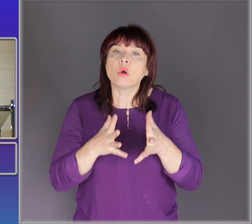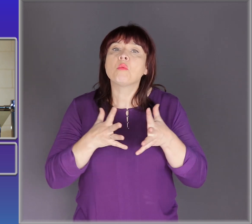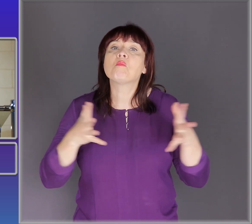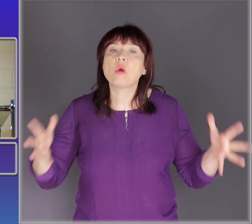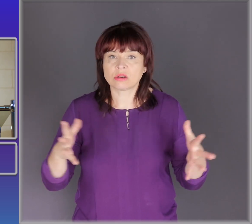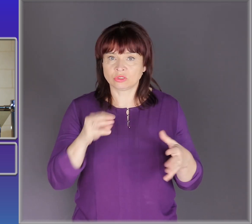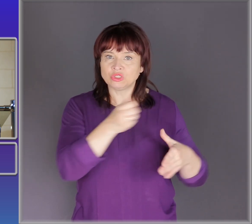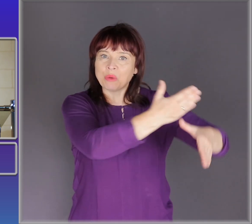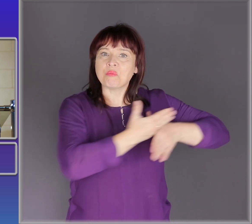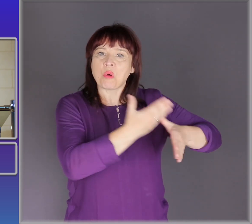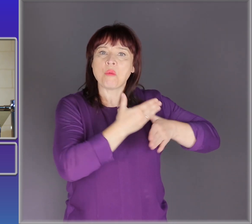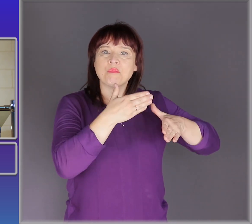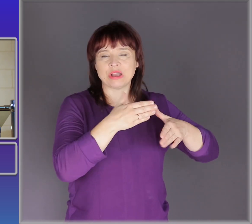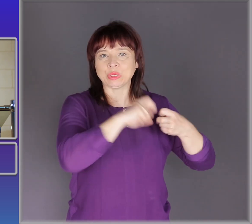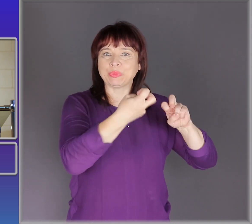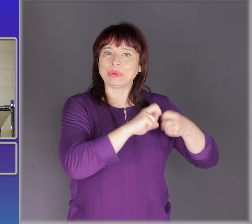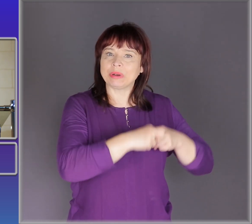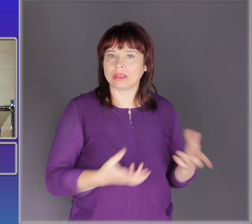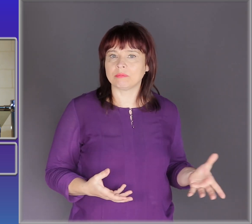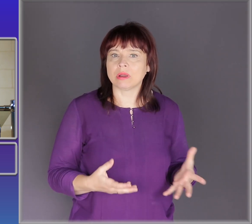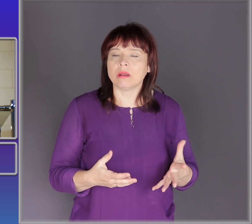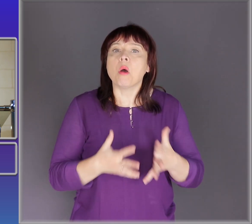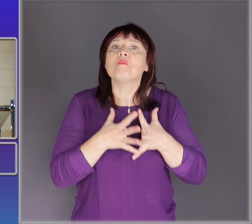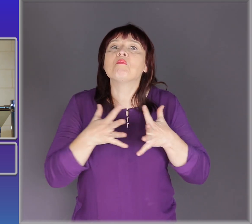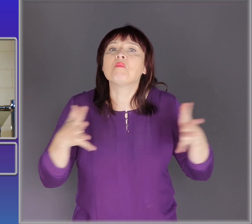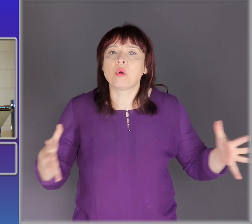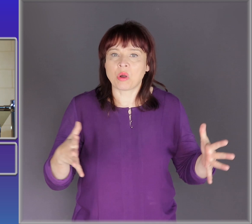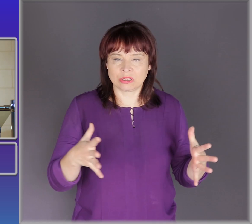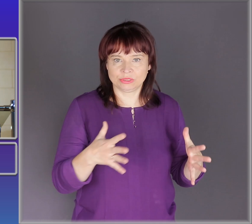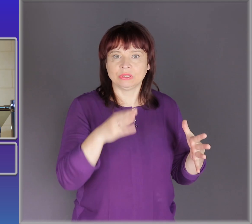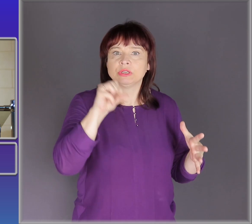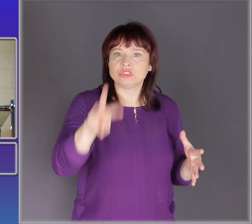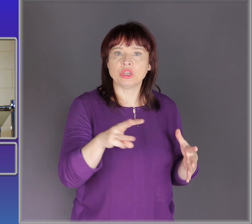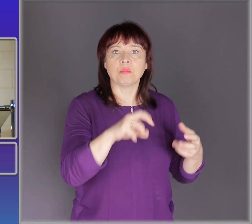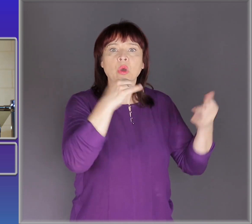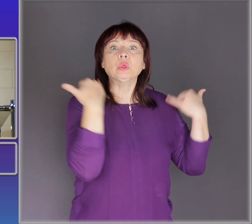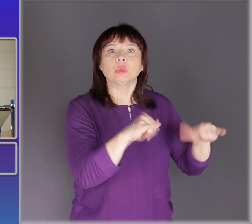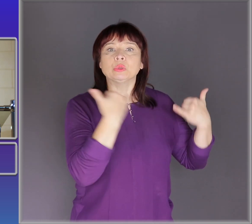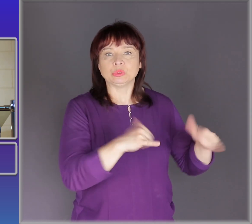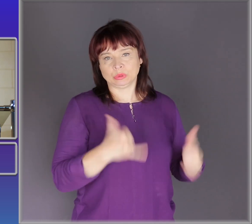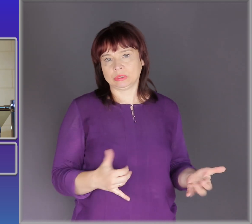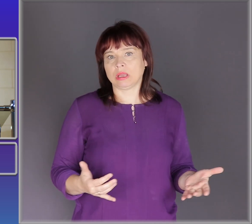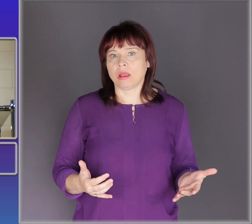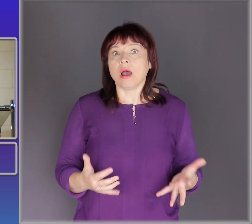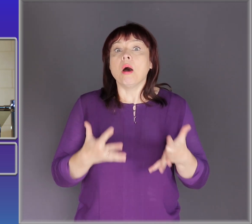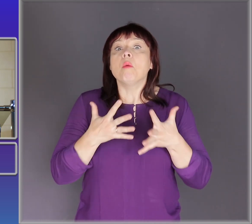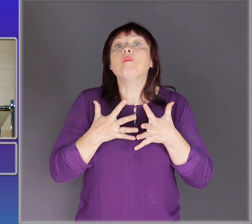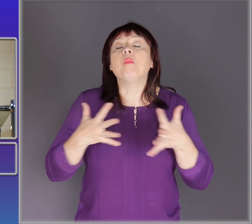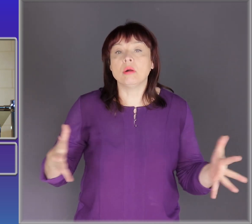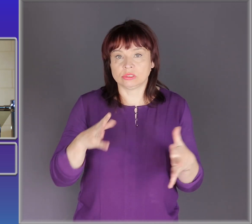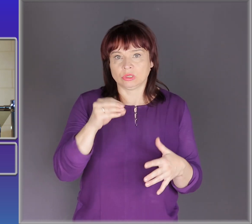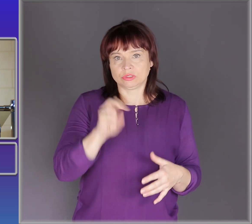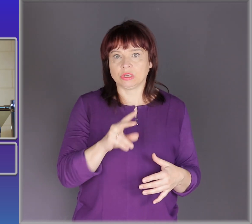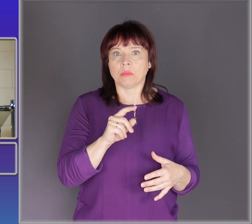решение проблем больше чем какое-то чудо больше чем какие-то трудности которые вдруг